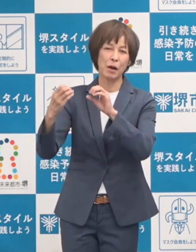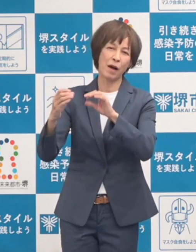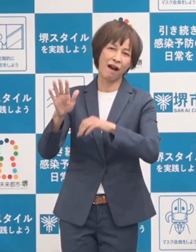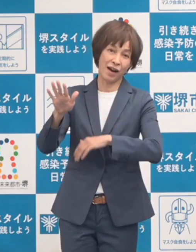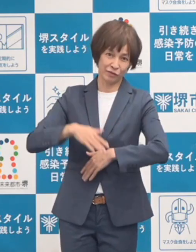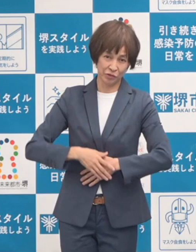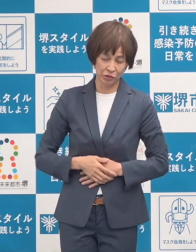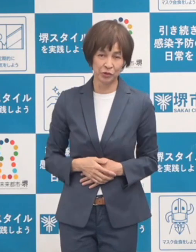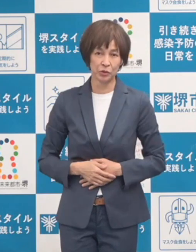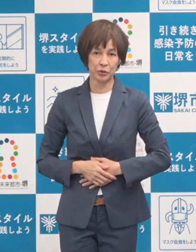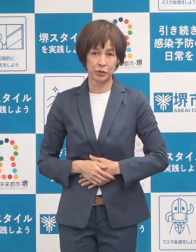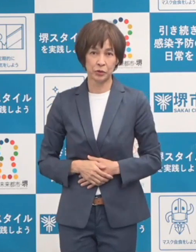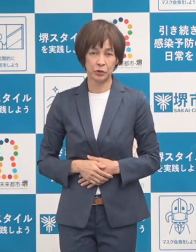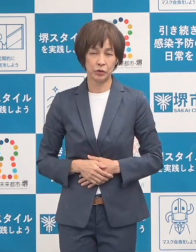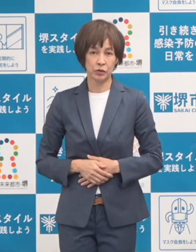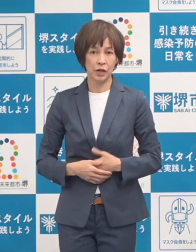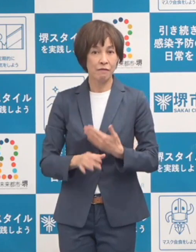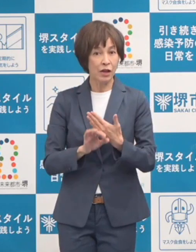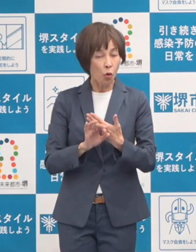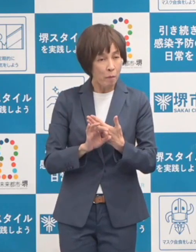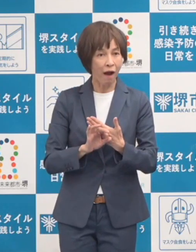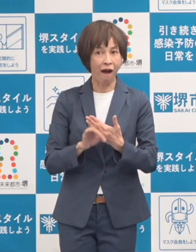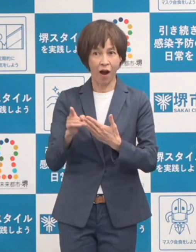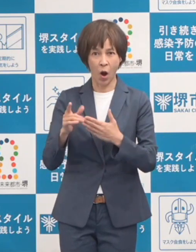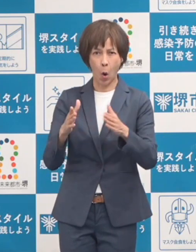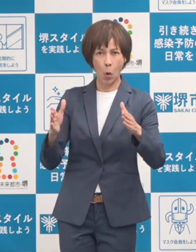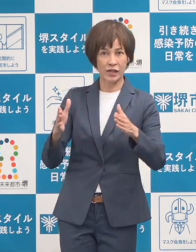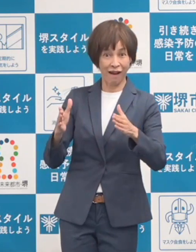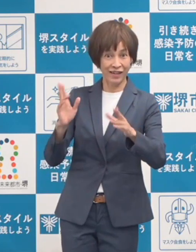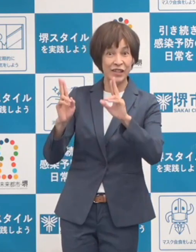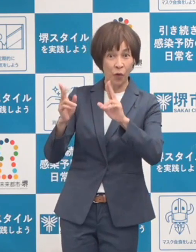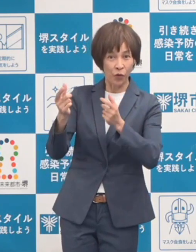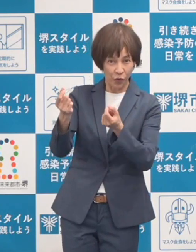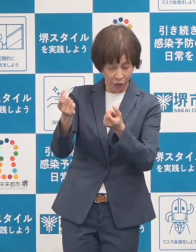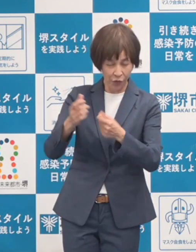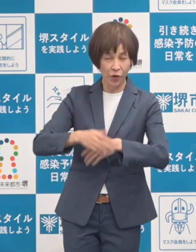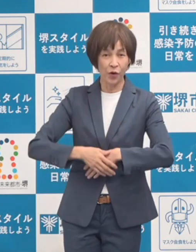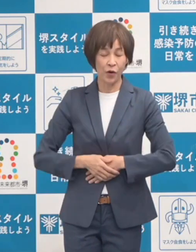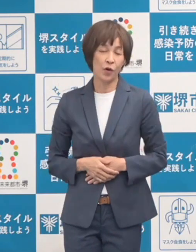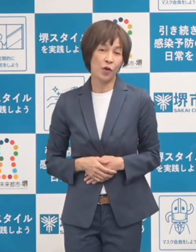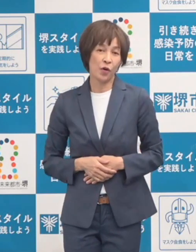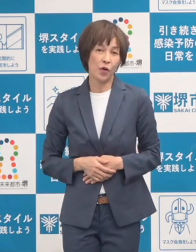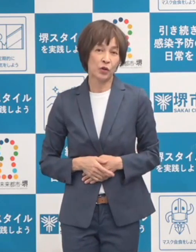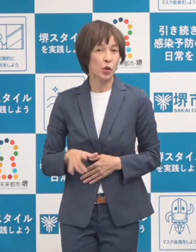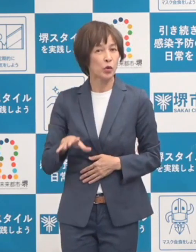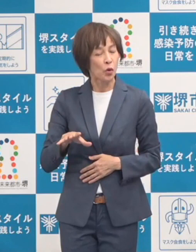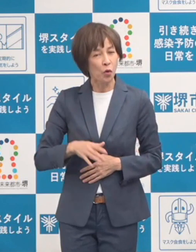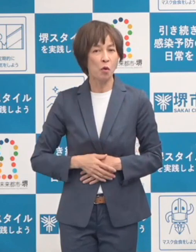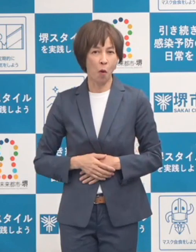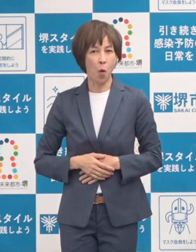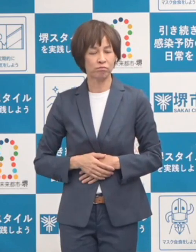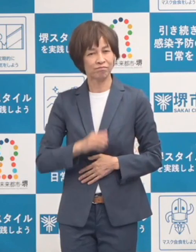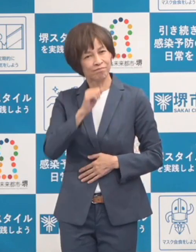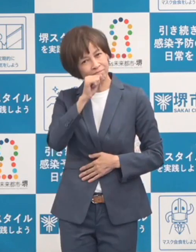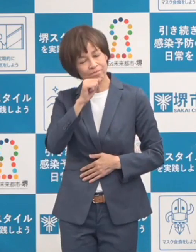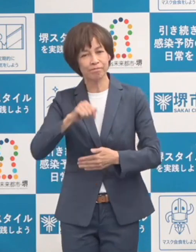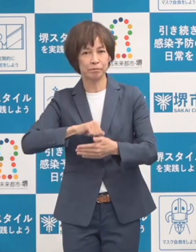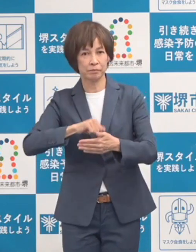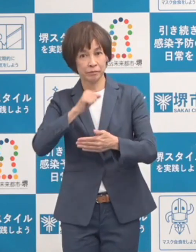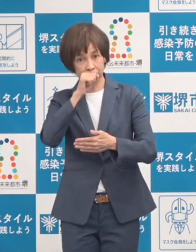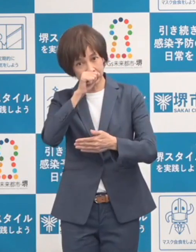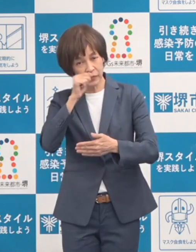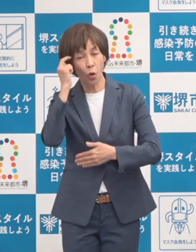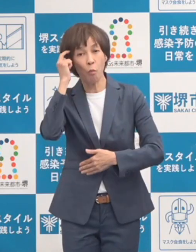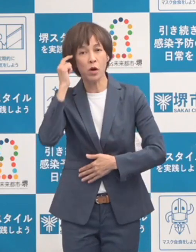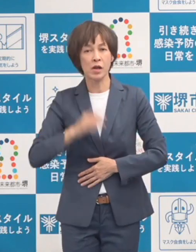例えば久保田様というのは大企業ですので、おそらくそういうところも充実されておられるのかなと思うんですが、もし